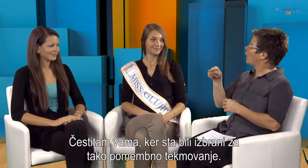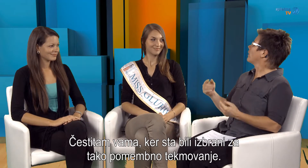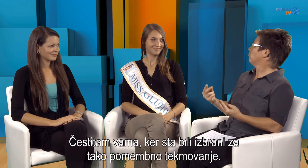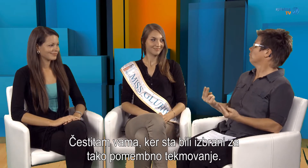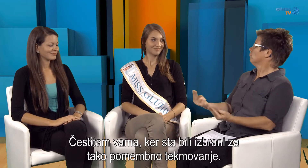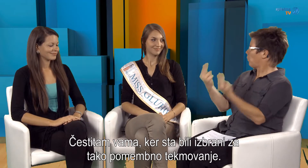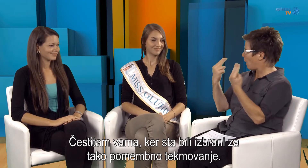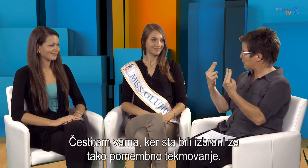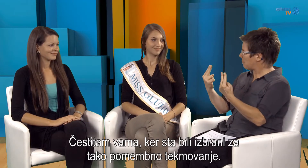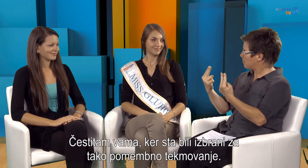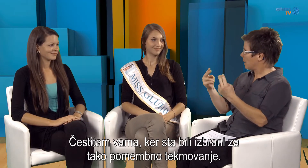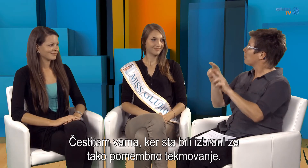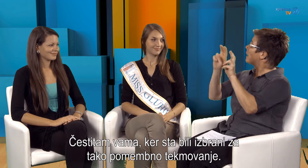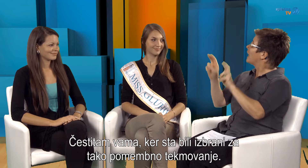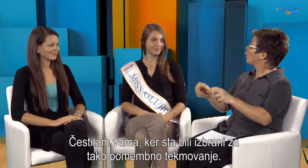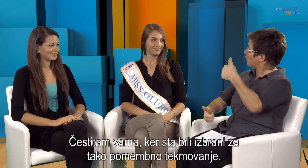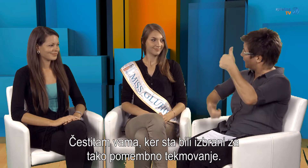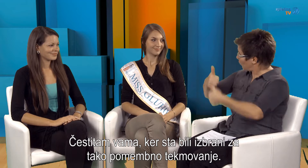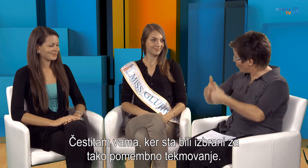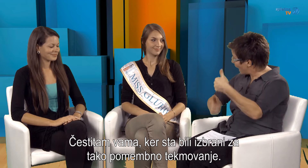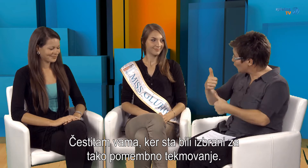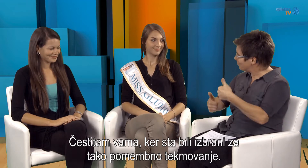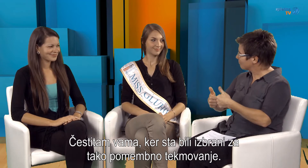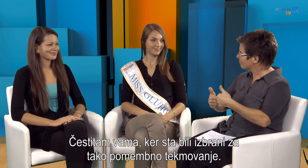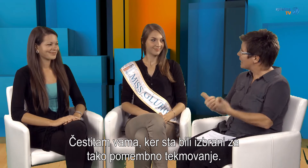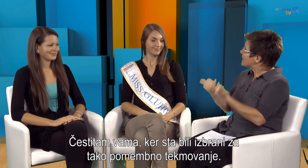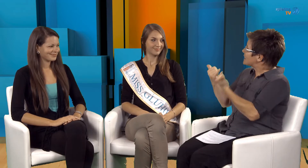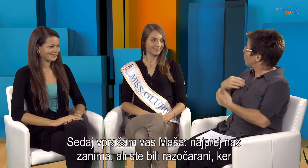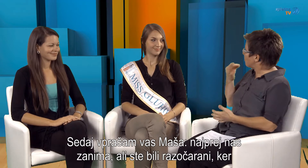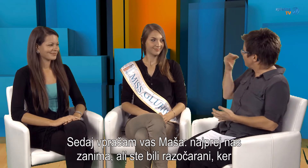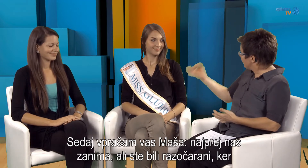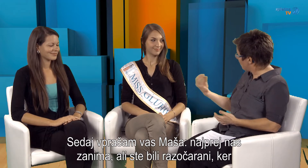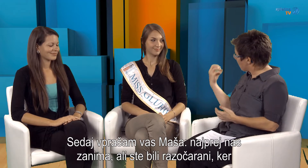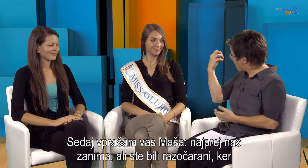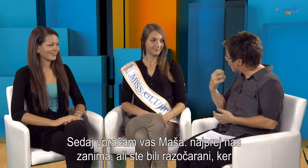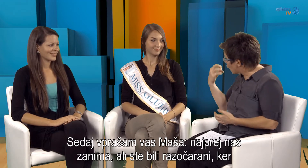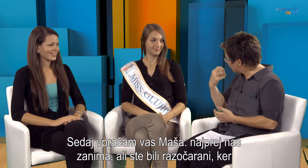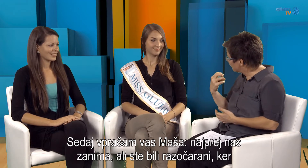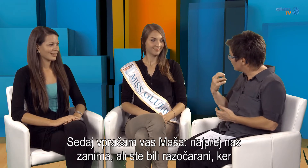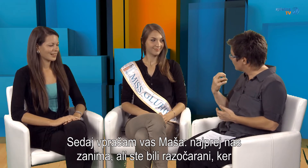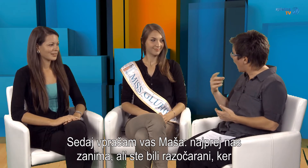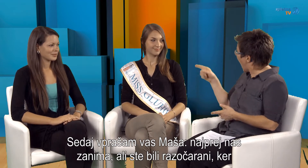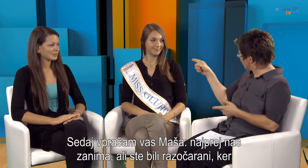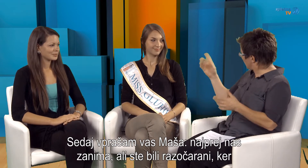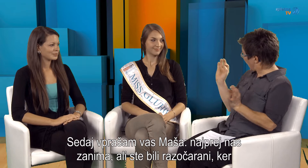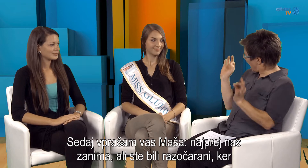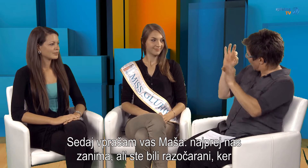Takada, pabapdam, batnerratam, takababadi, sadapam, basa, vispiraka,